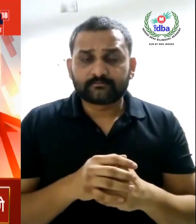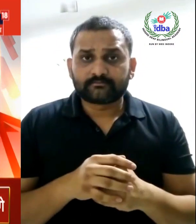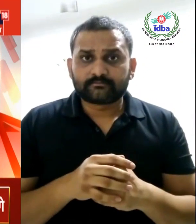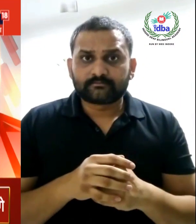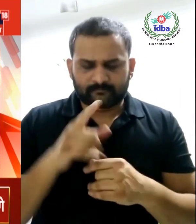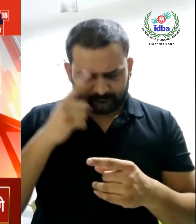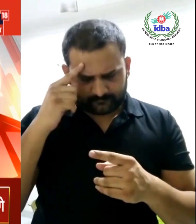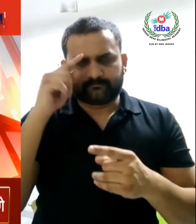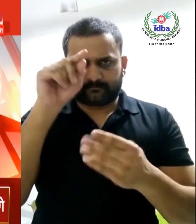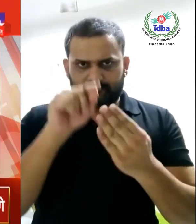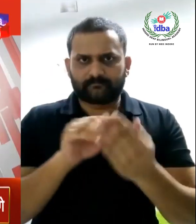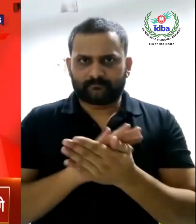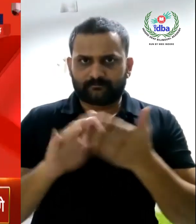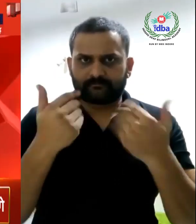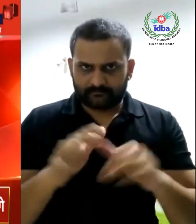रखते हुए